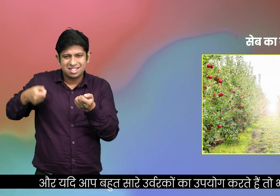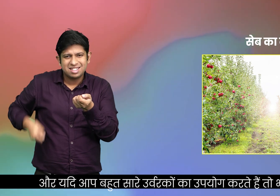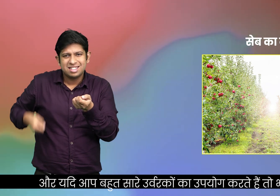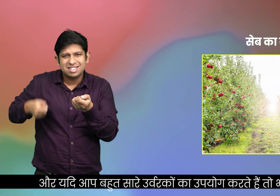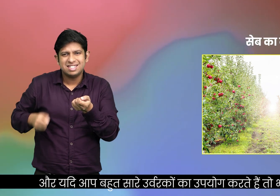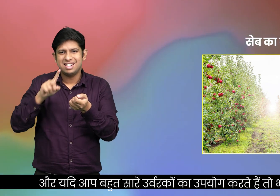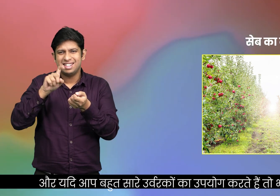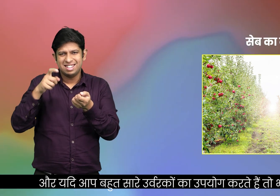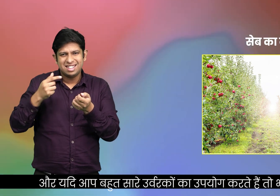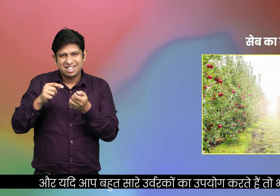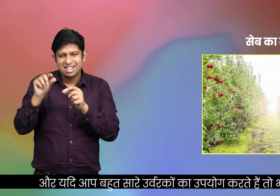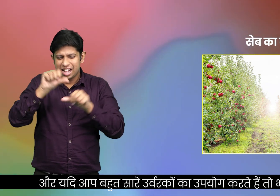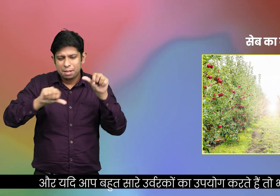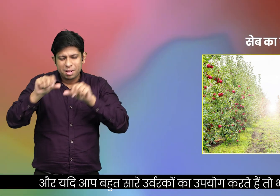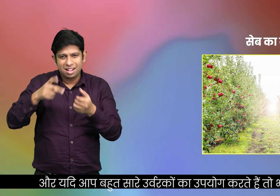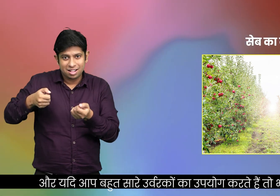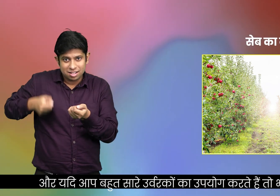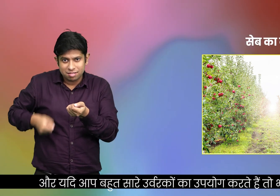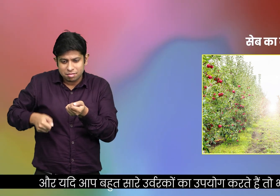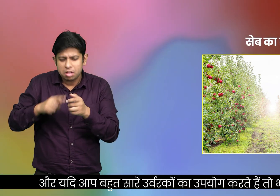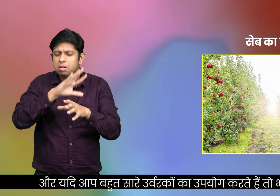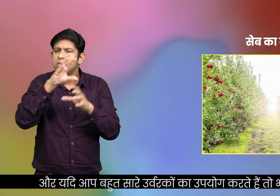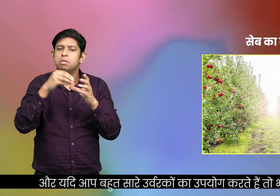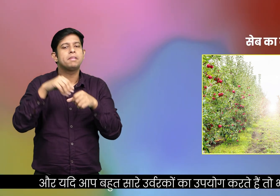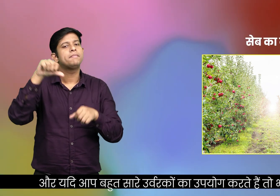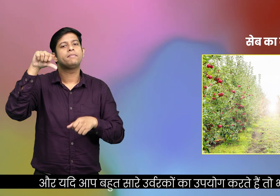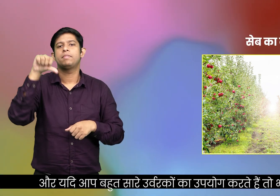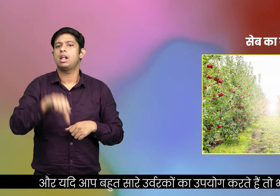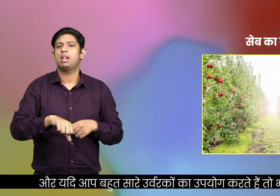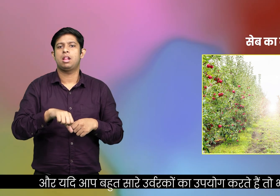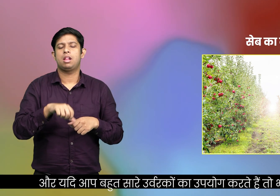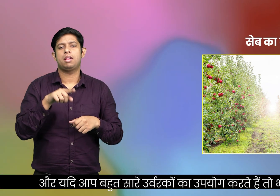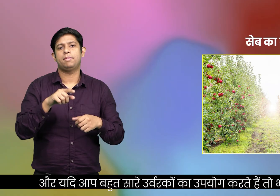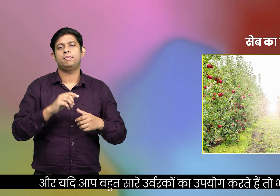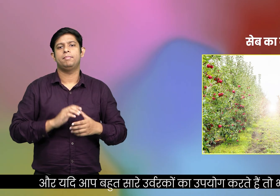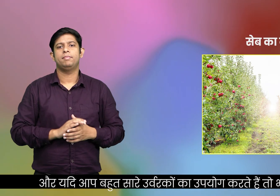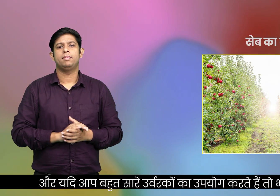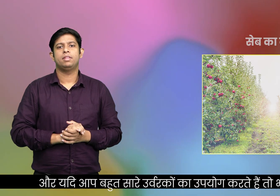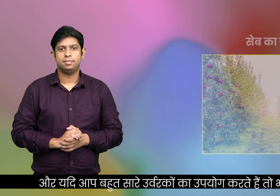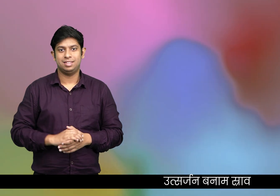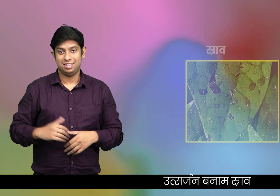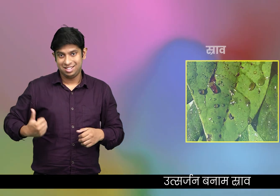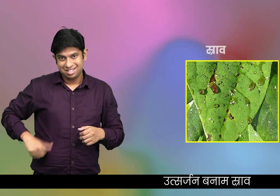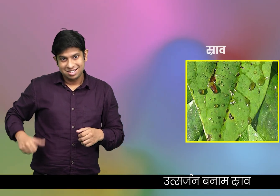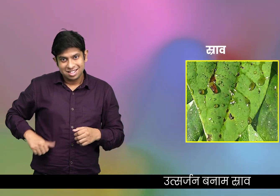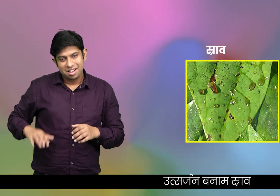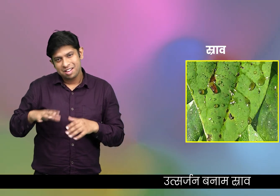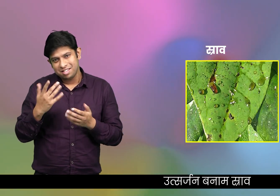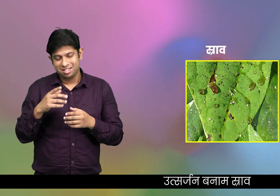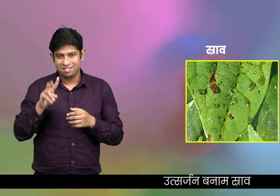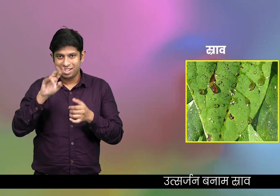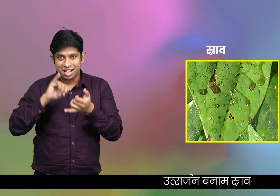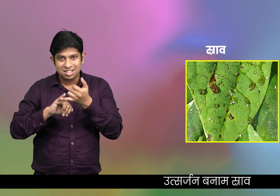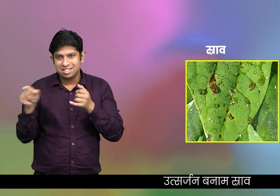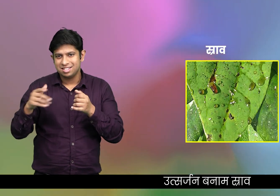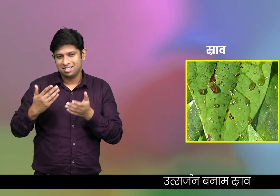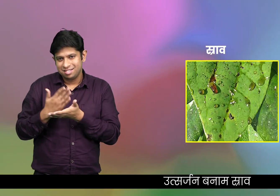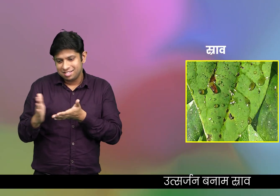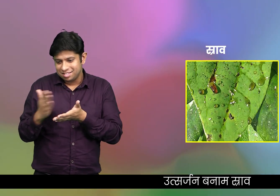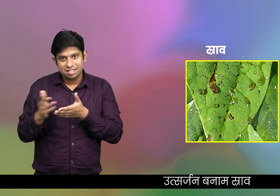करते हैं तो भी उचित उपज नहीं देगी। उत्सर्जन बनाम स्त्रव।